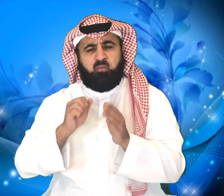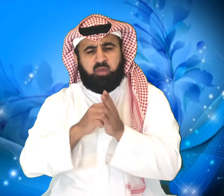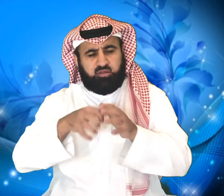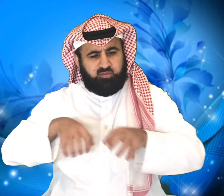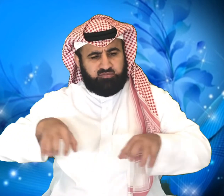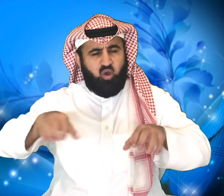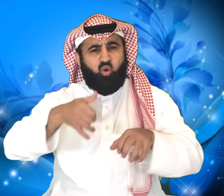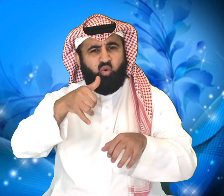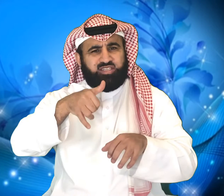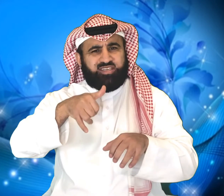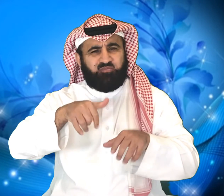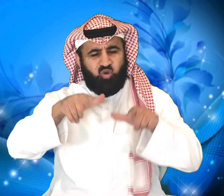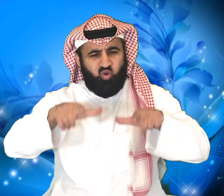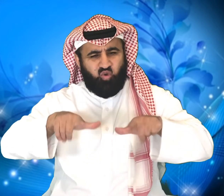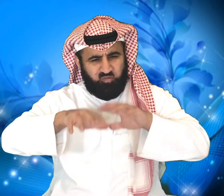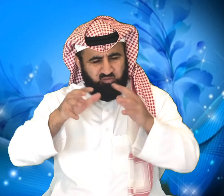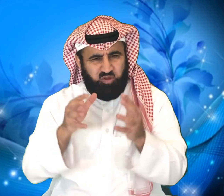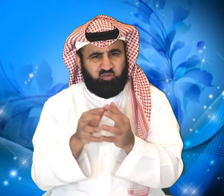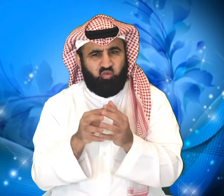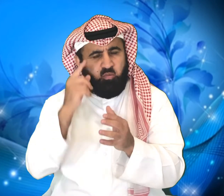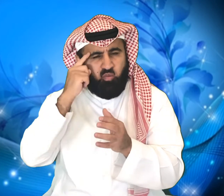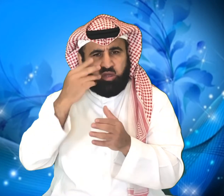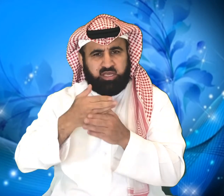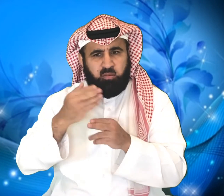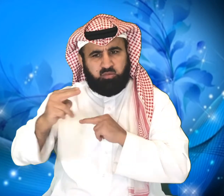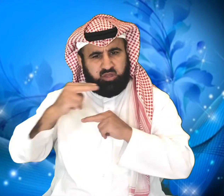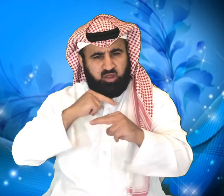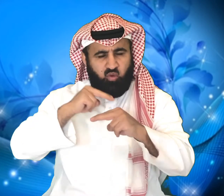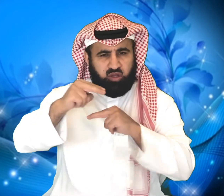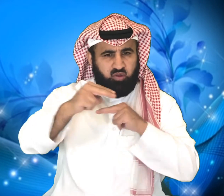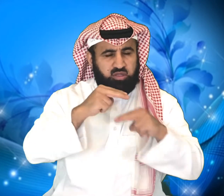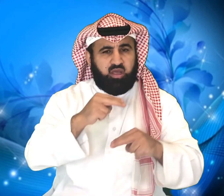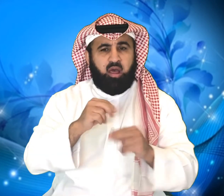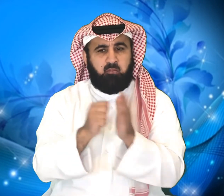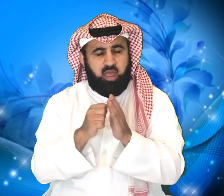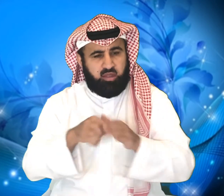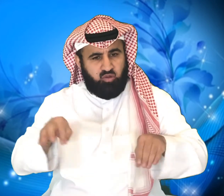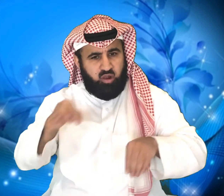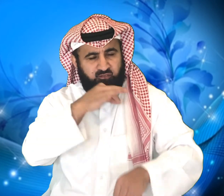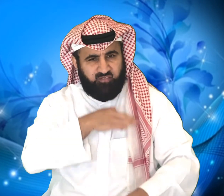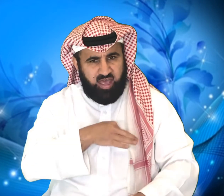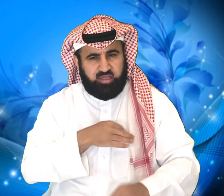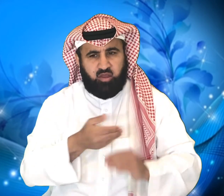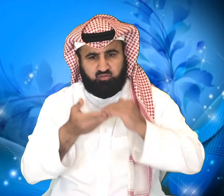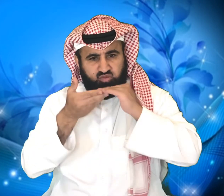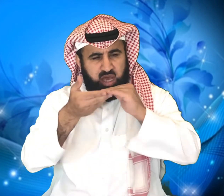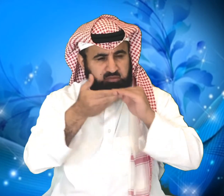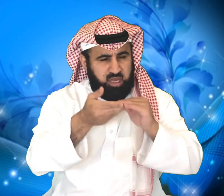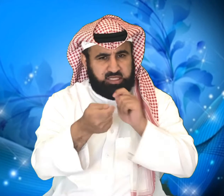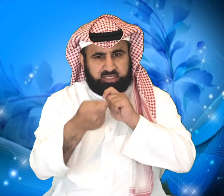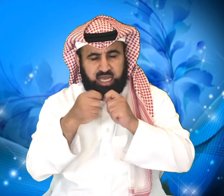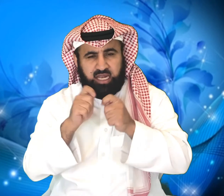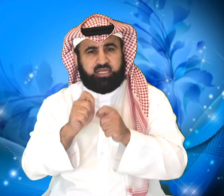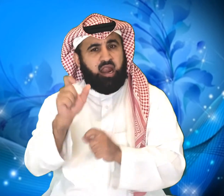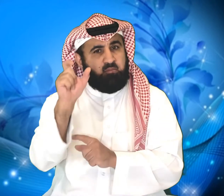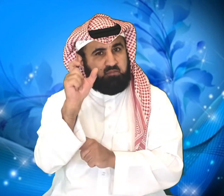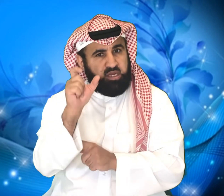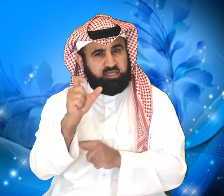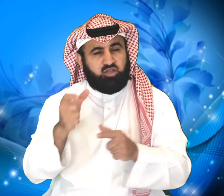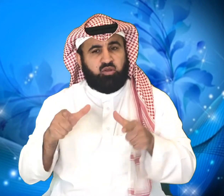الجيران مجموعة ويتواصلوا فيما بينهم فيما يهم الحي ومشاكل الحي وأمور المسجد،